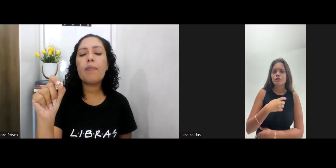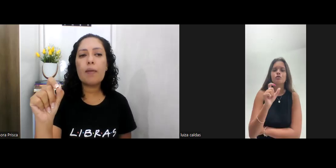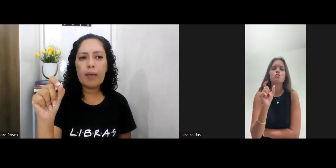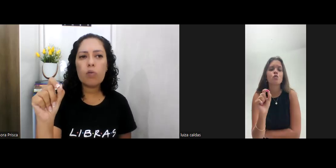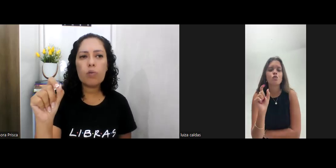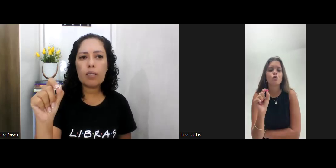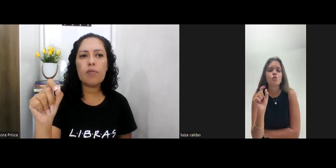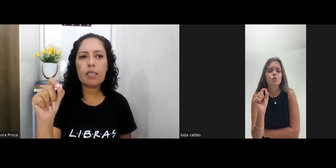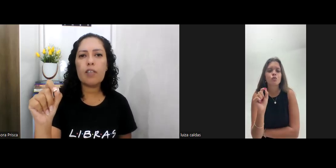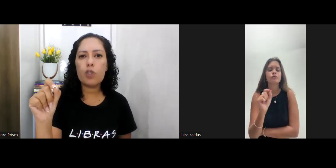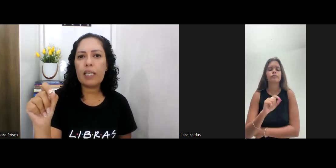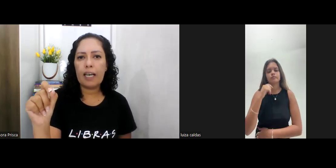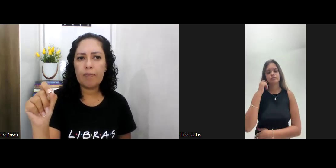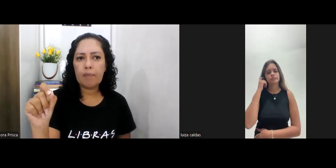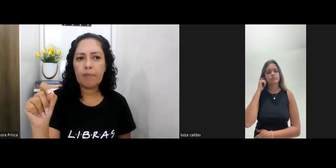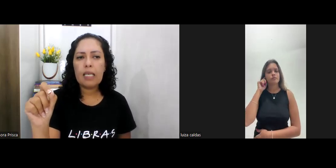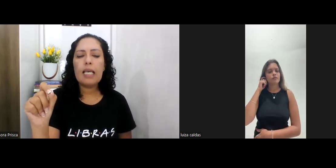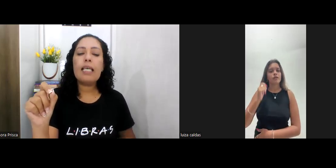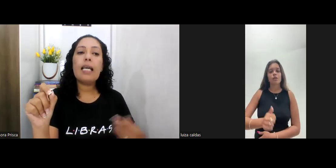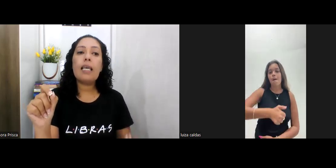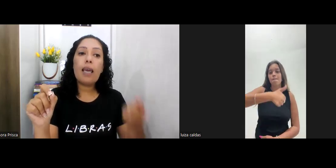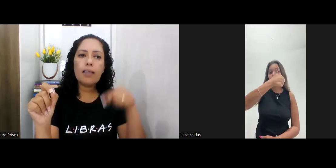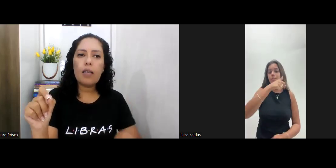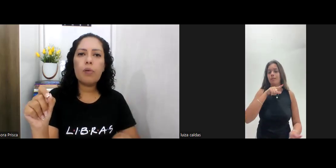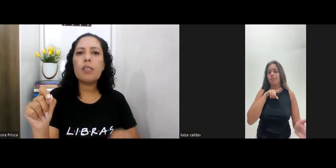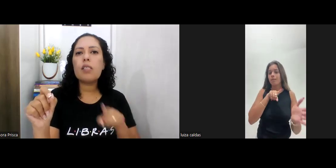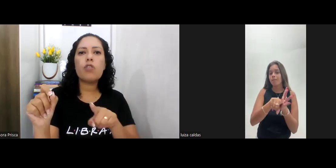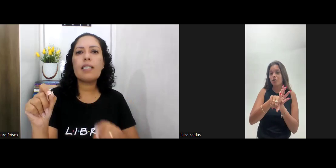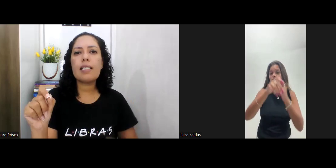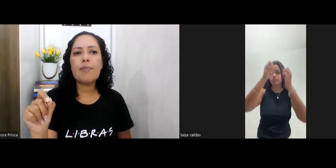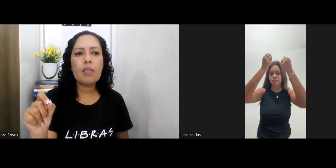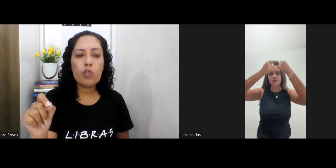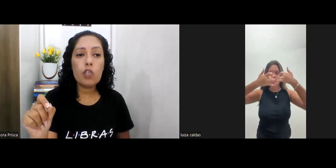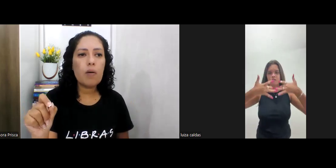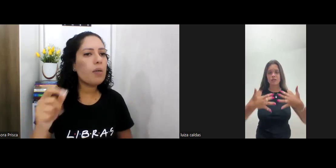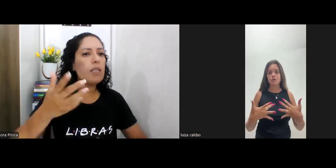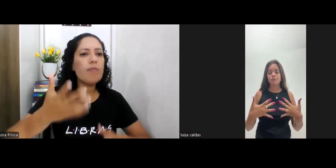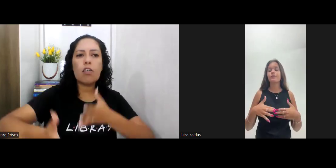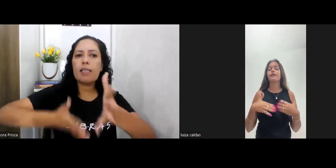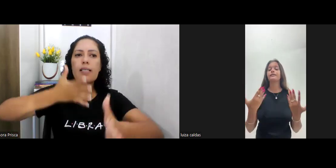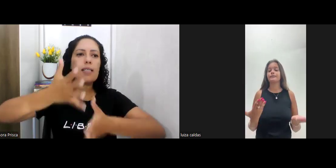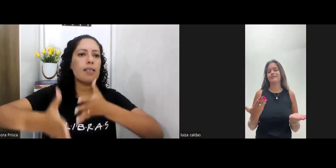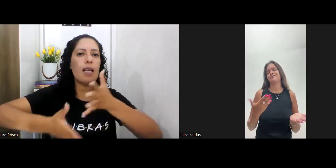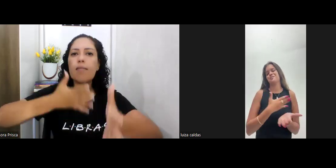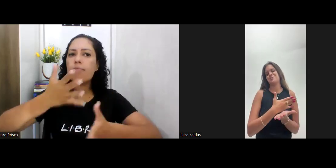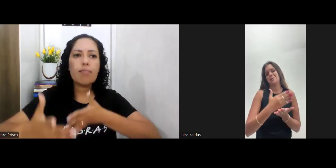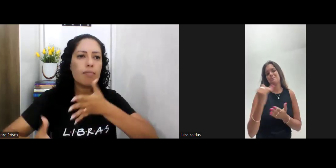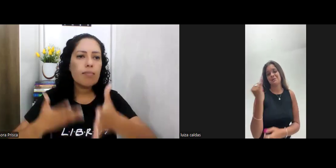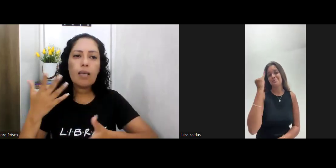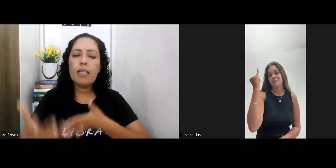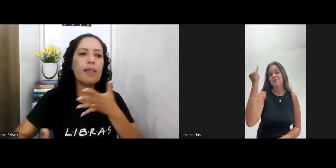Essa é a primeira pergunta que você vai explicar. E aí entra a importância de você saber o idioma, porque ele vai começar a